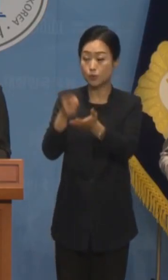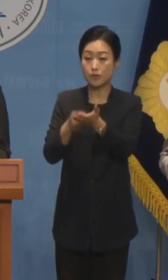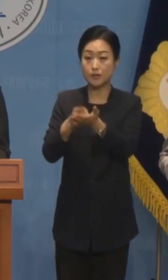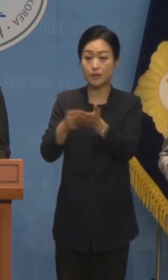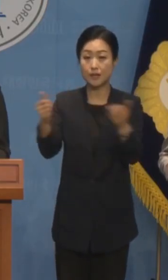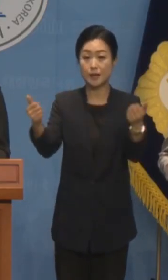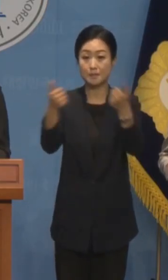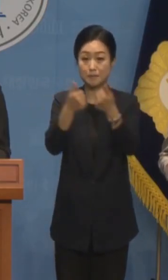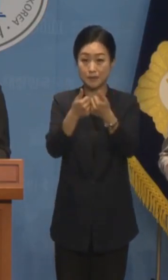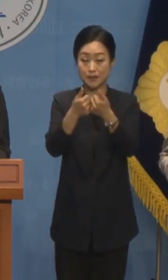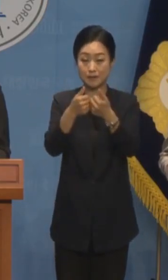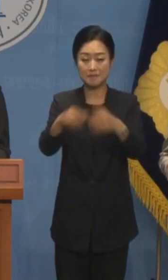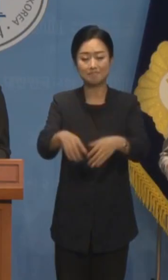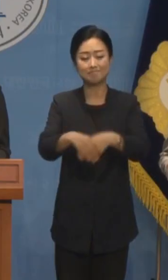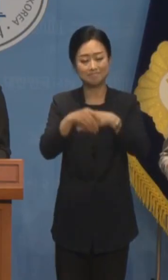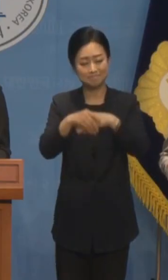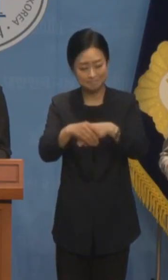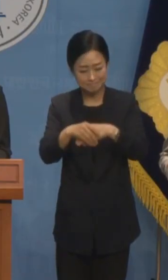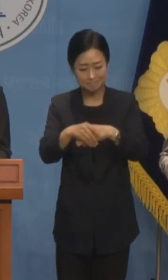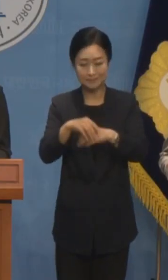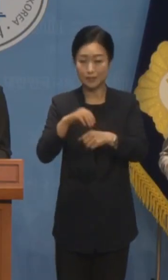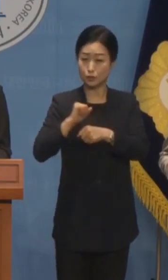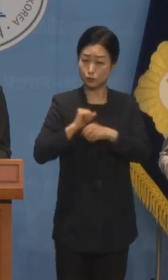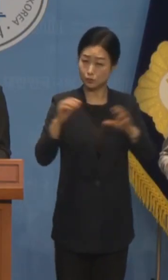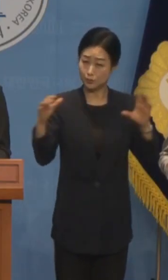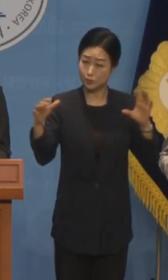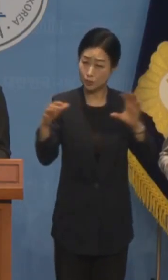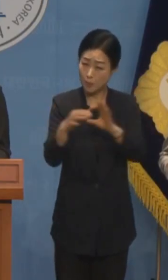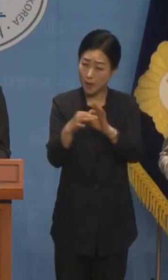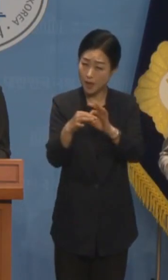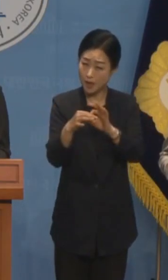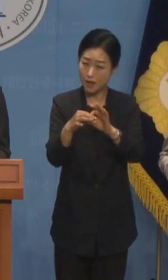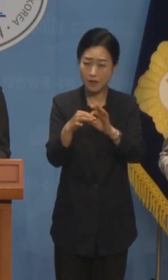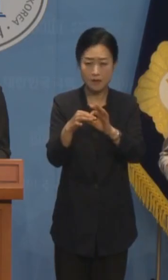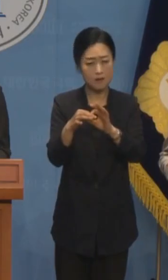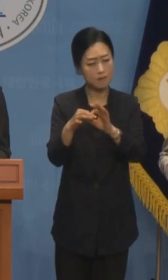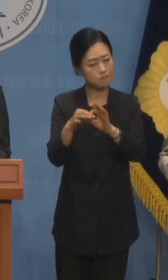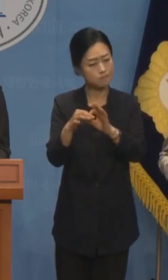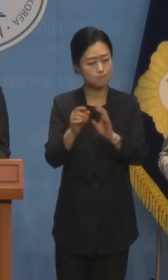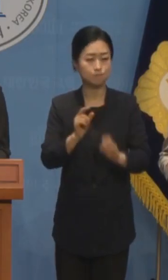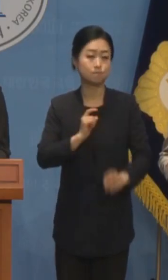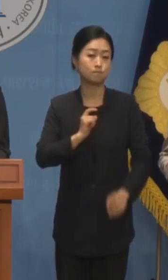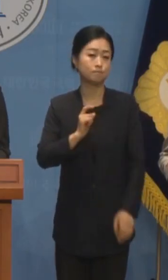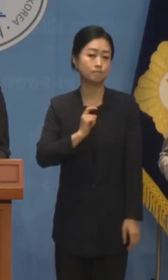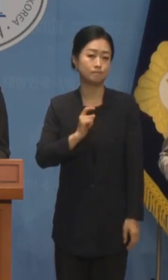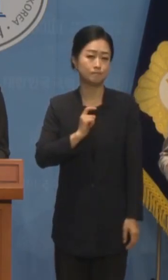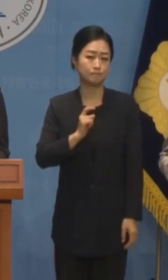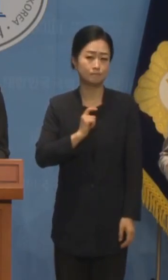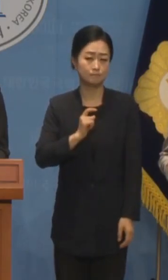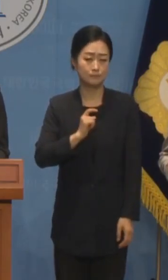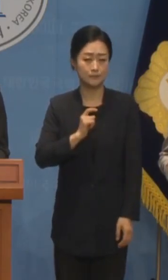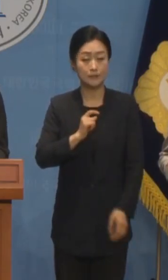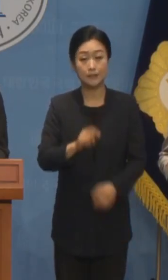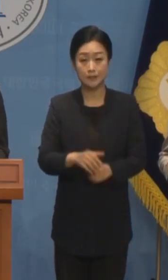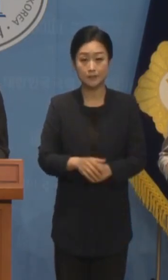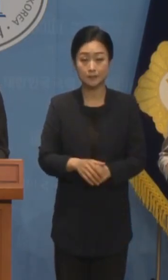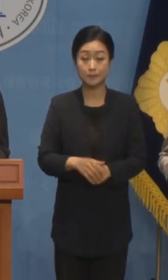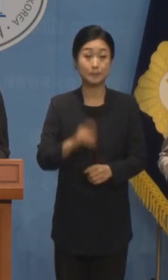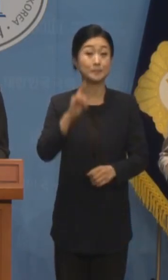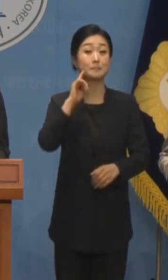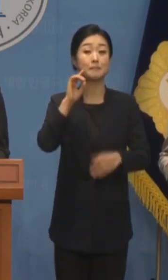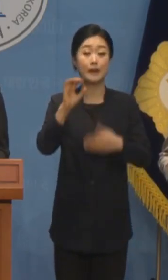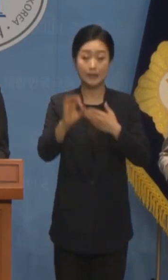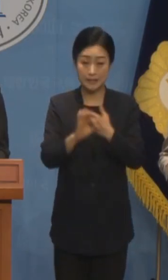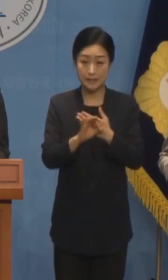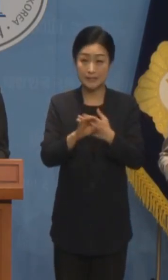즐겁게 악수하고 한일 군사 동맹으로 한 발 더 나아가겠다는 아름찬 꿈을 꾸고 있다면 그